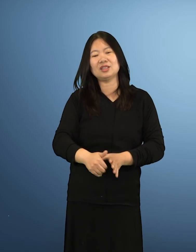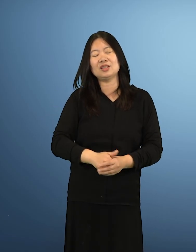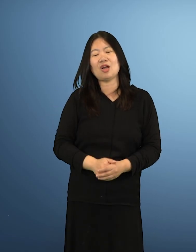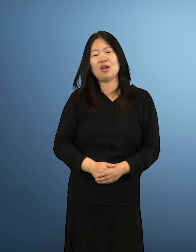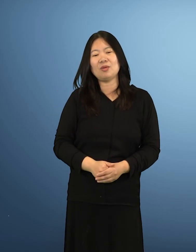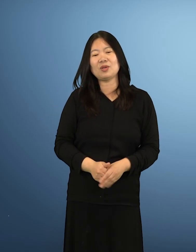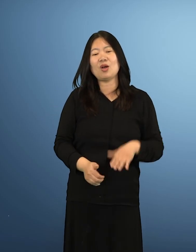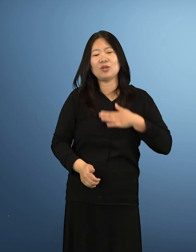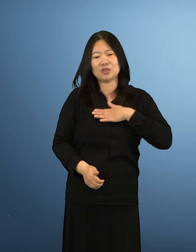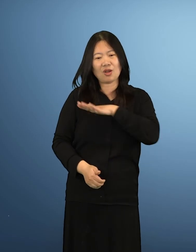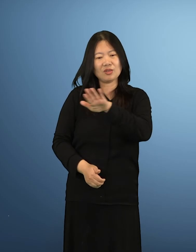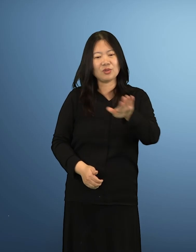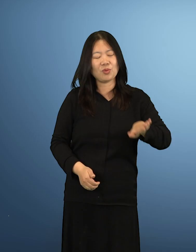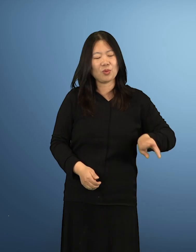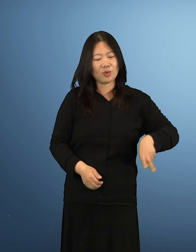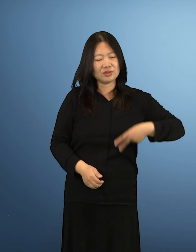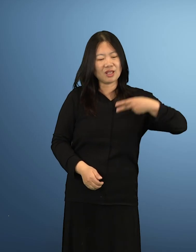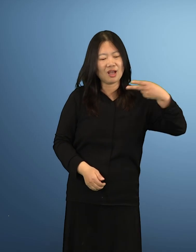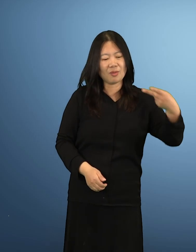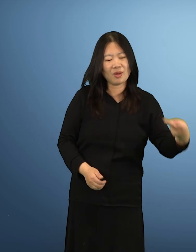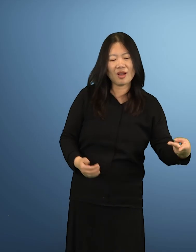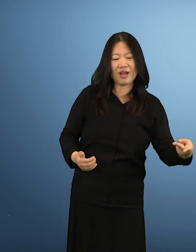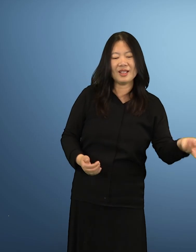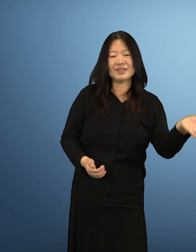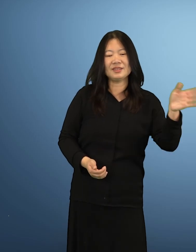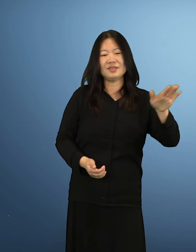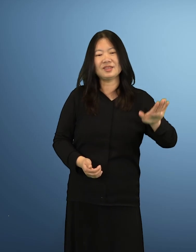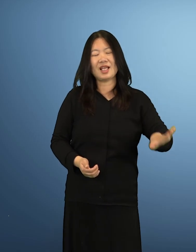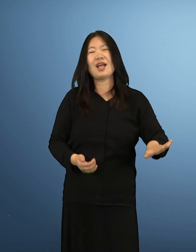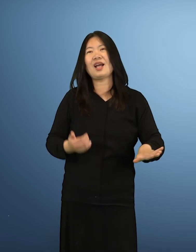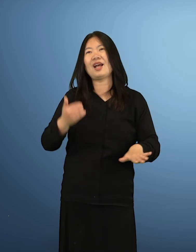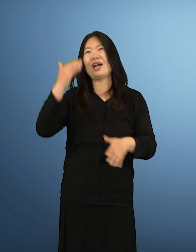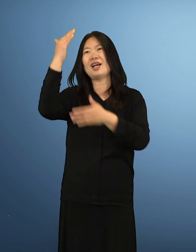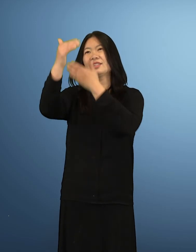우린 넘어져도 그 사랑